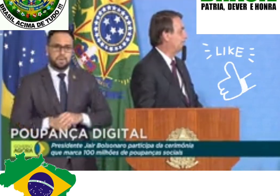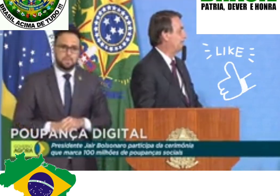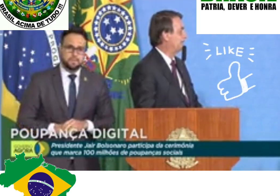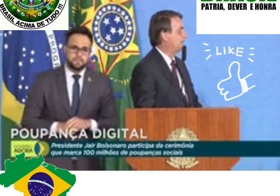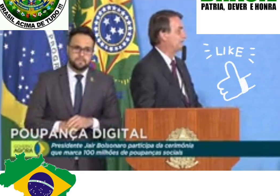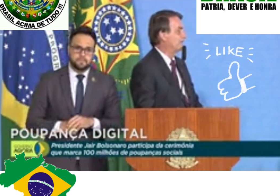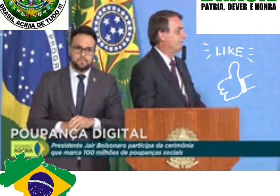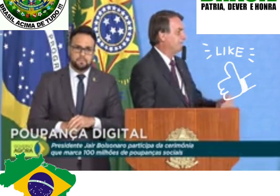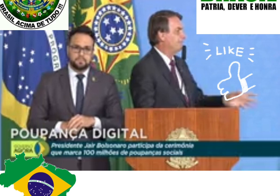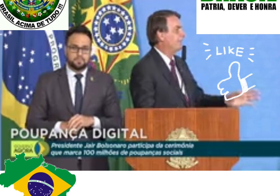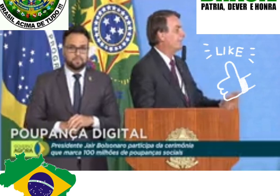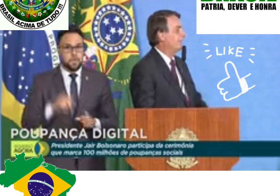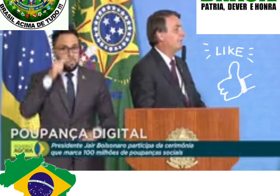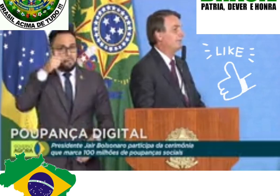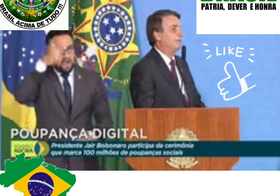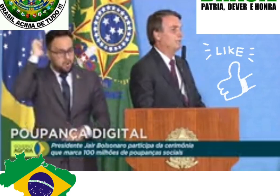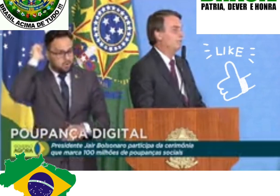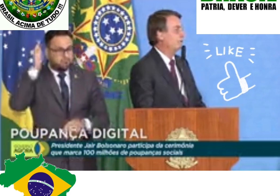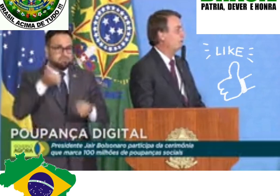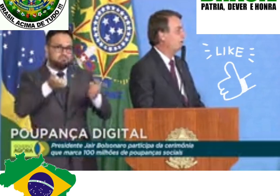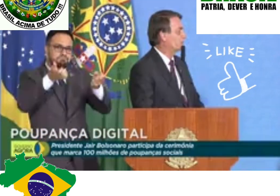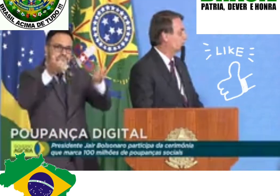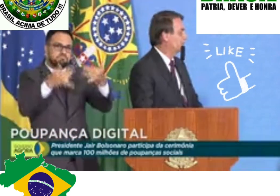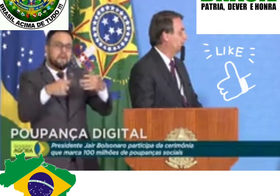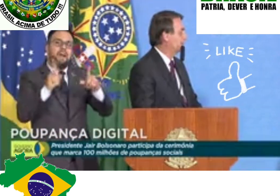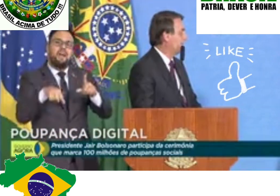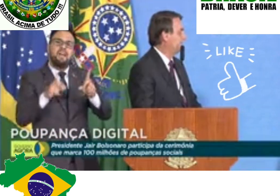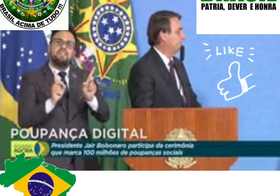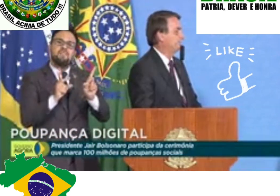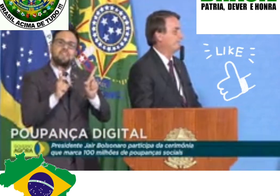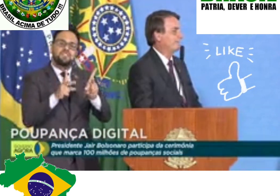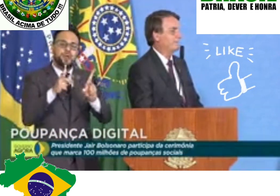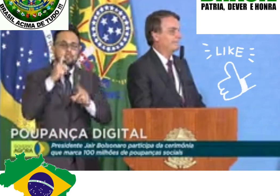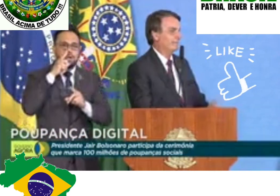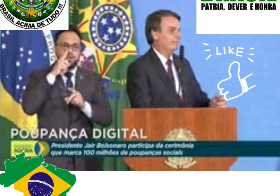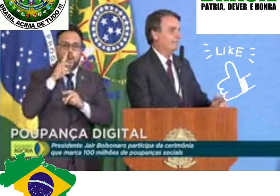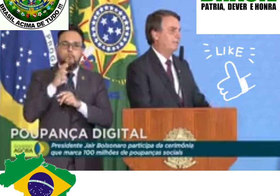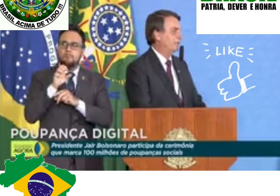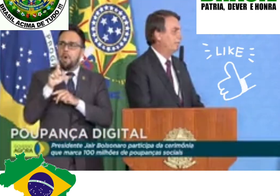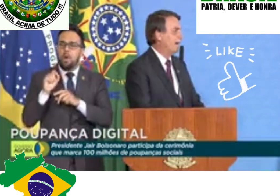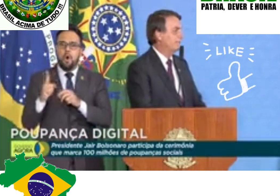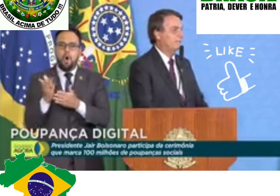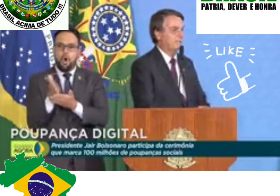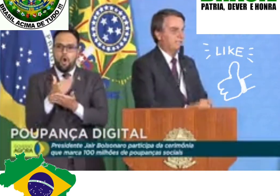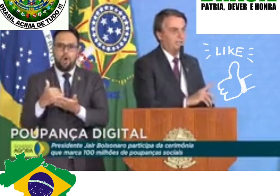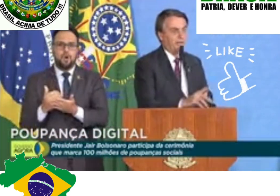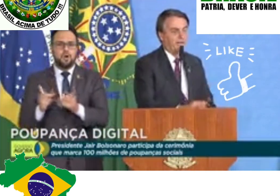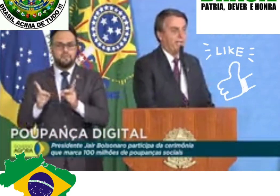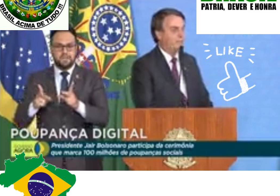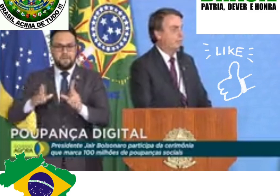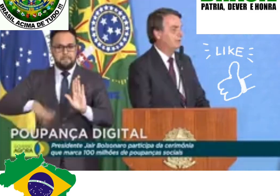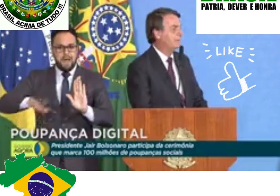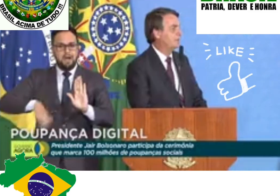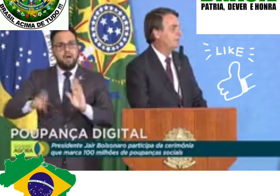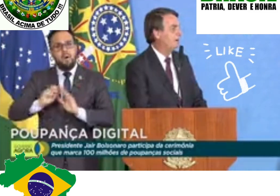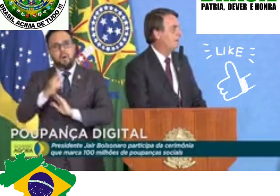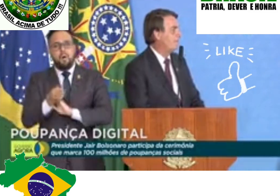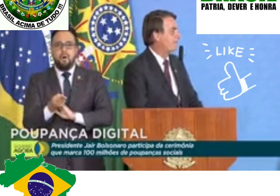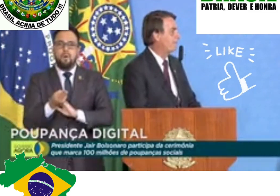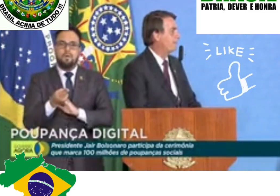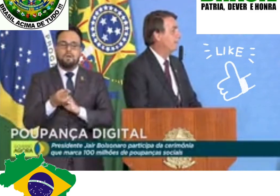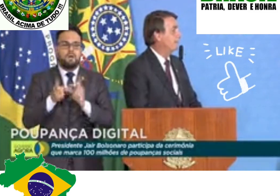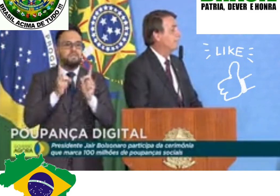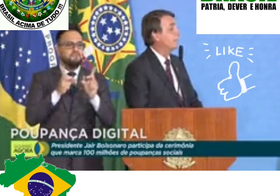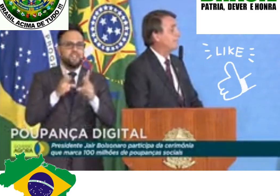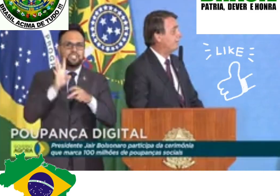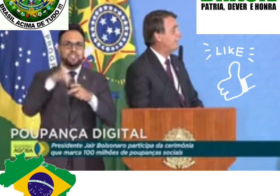gato, Paulo Guedes é aquele que vendia o biscoito Globo na praia, vendia o mate nas arquibancadas, jogos de